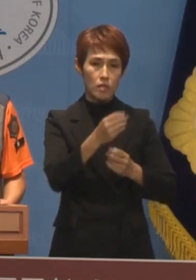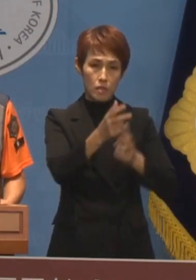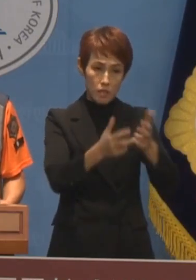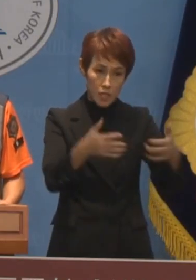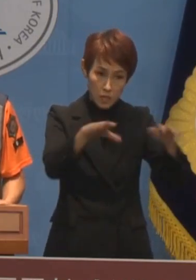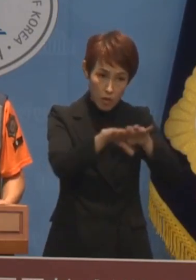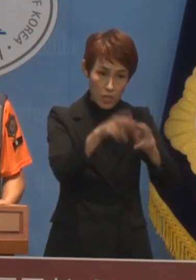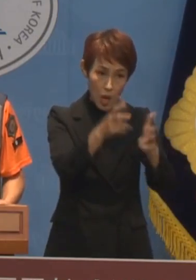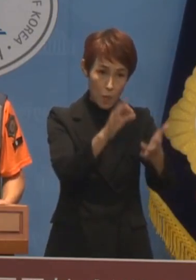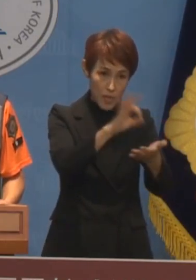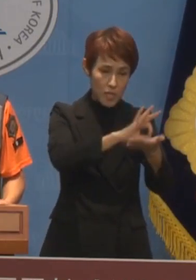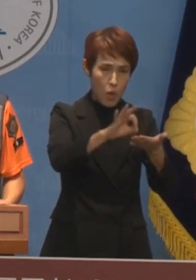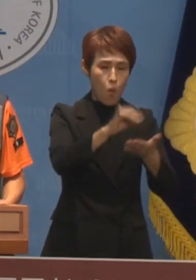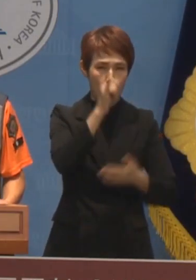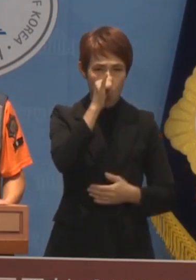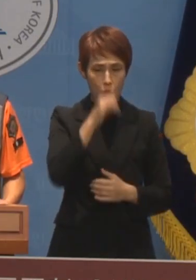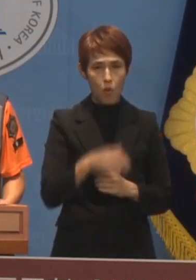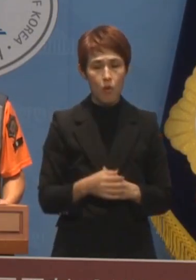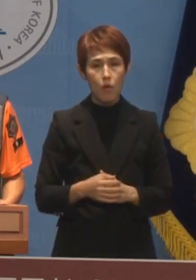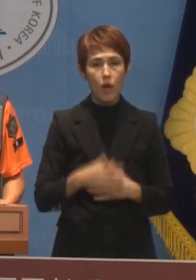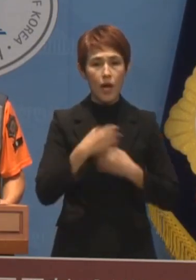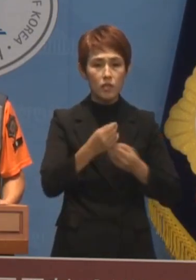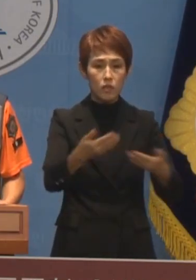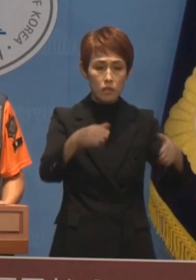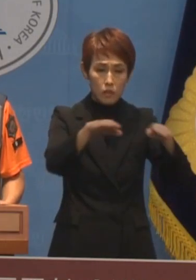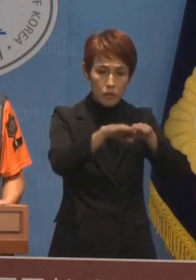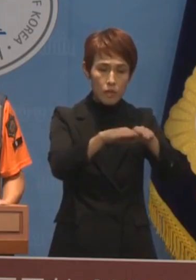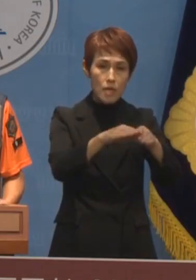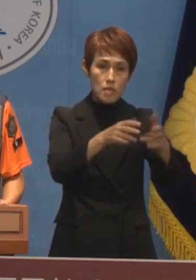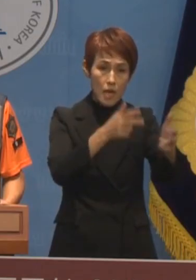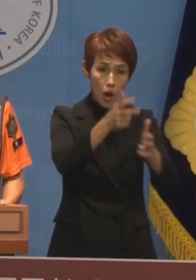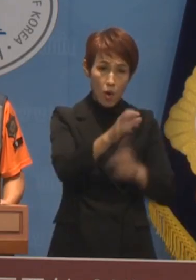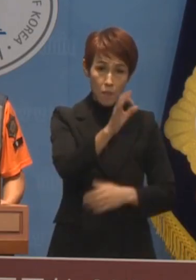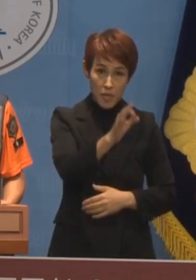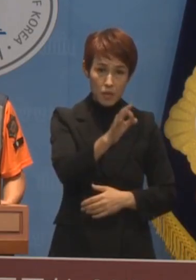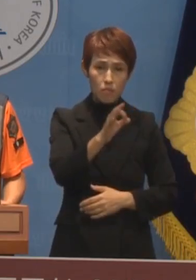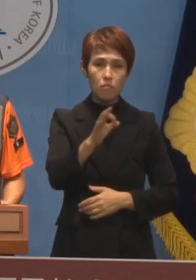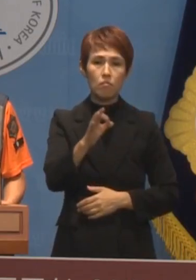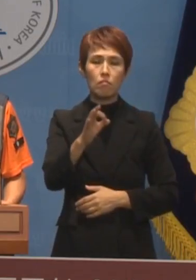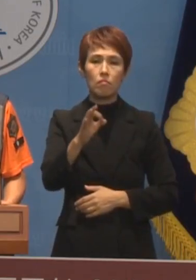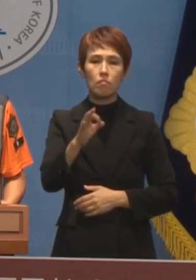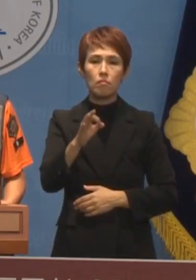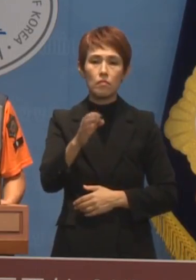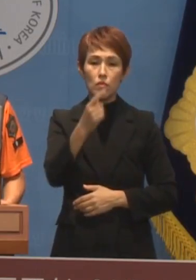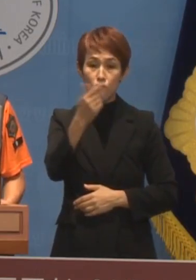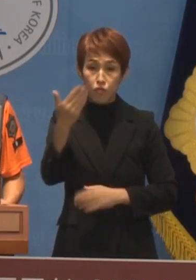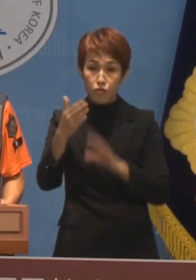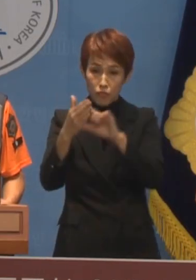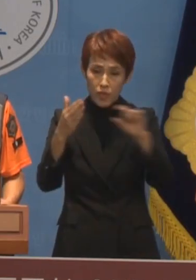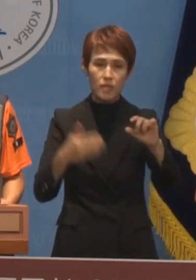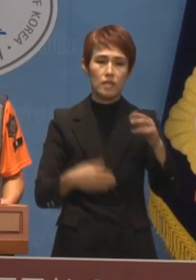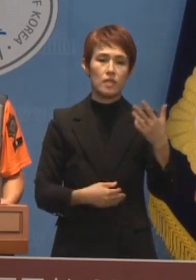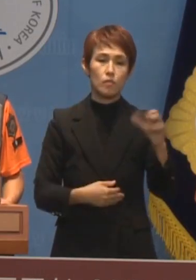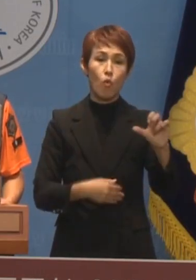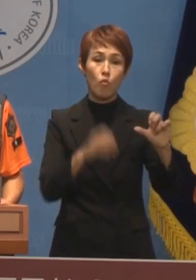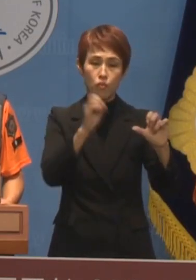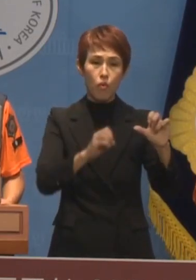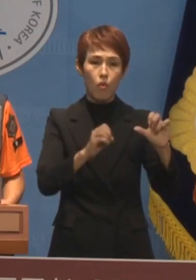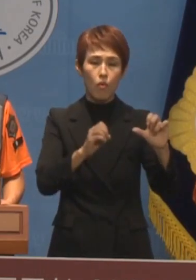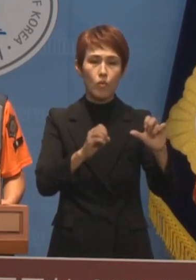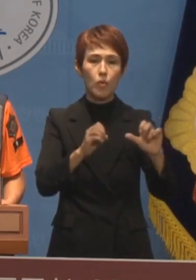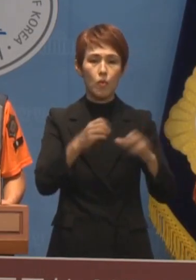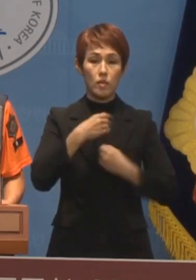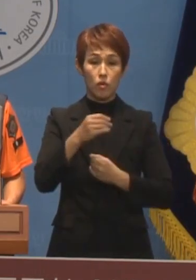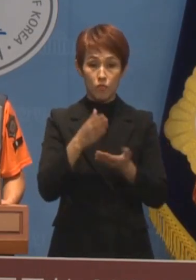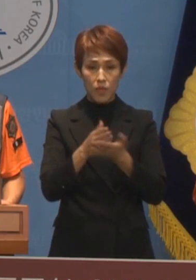사용한다. 이 중 소방안전시설 사업비는 소방 분야의 75%, 안전 분야의 25%를 사용하게